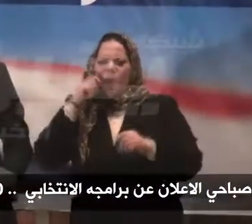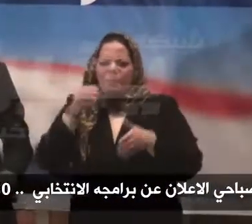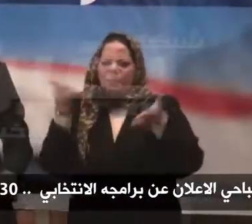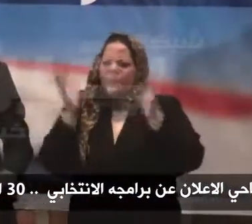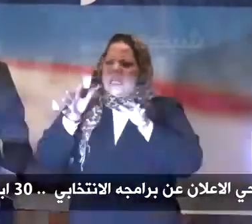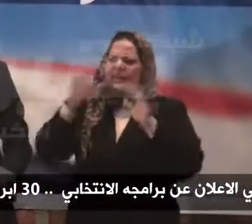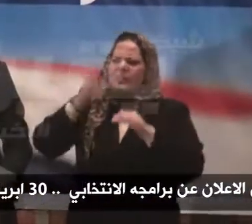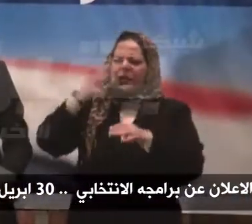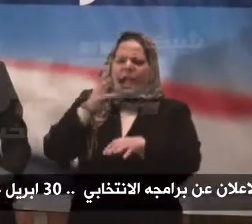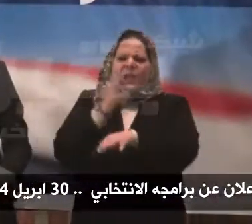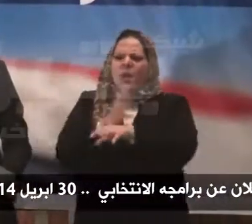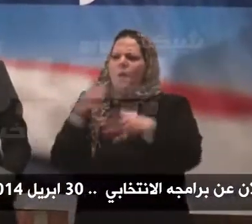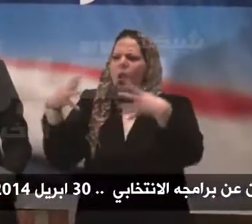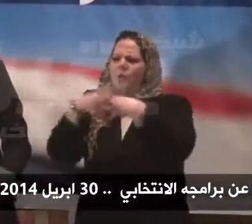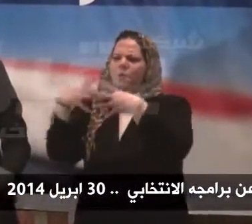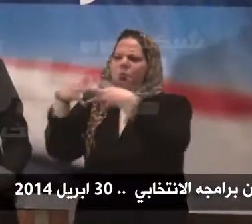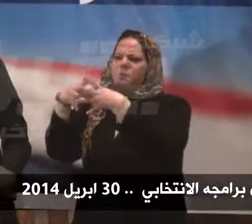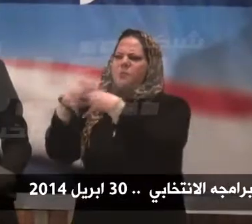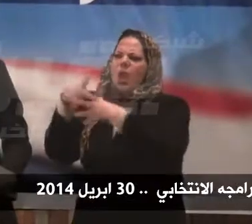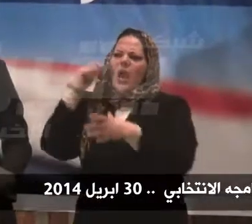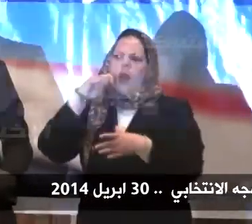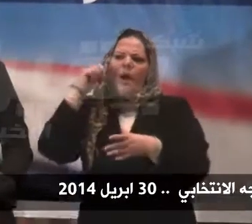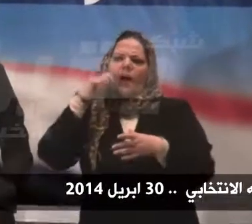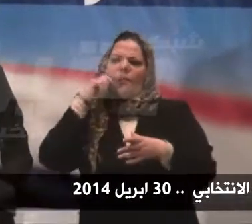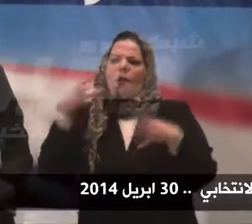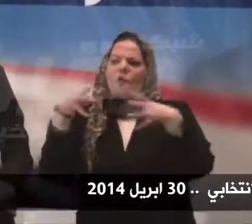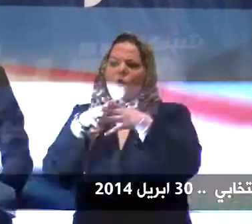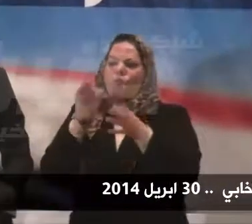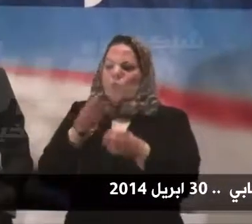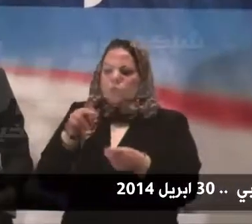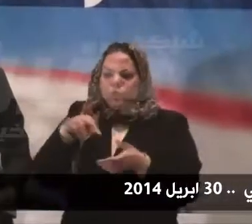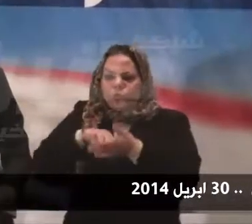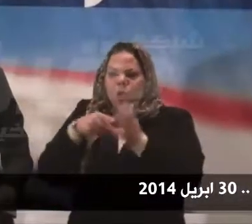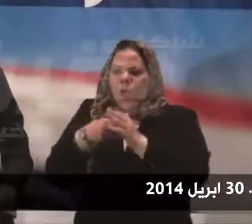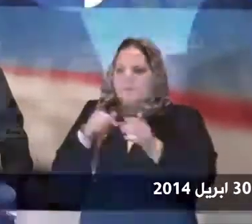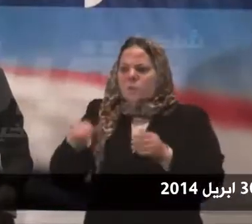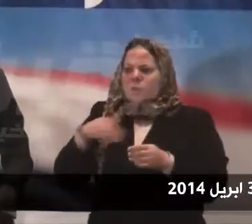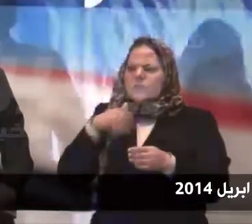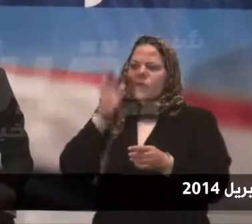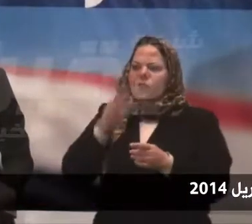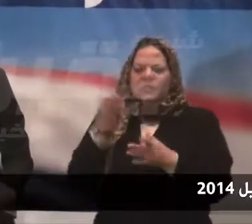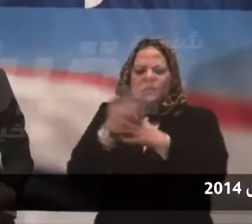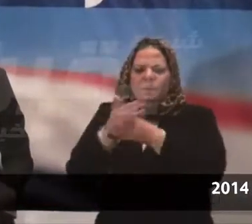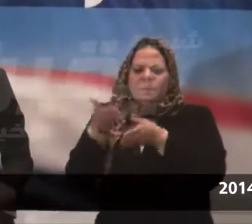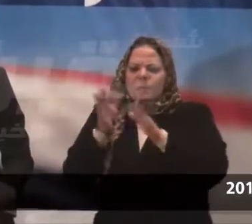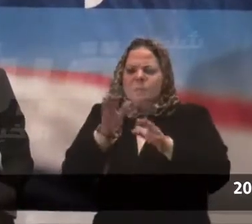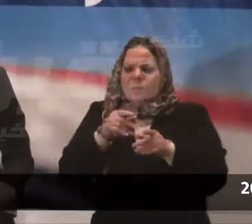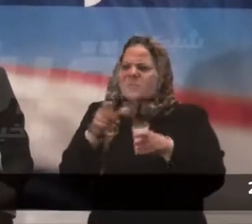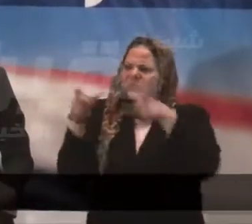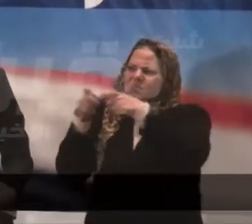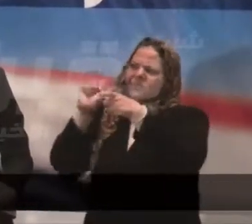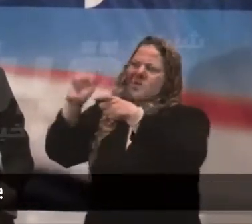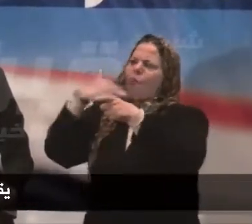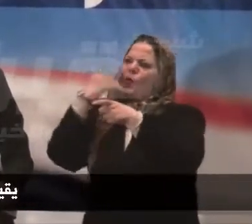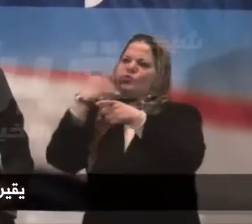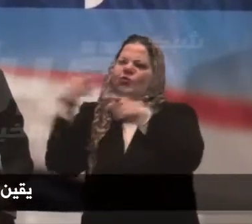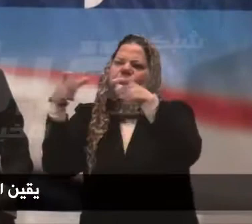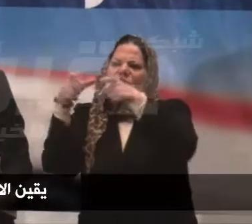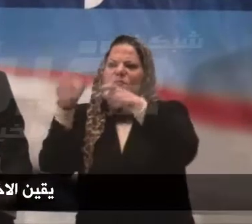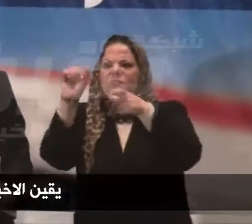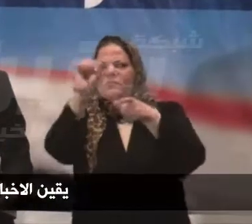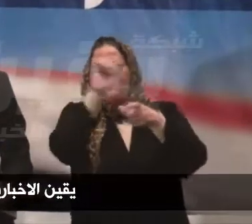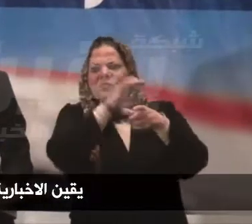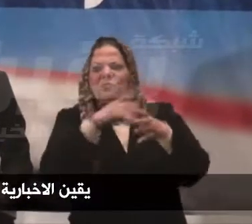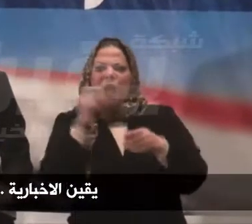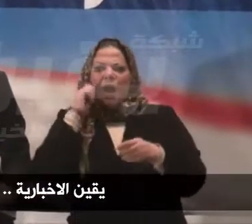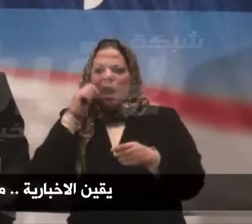من الجماعات الإرهابية، حتى وصلنا إلى لحظة أن حكمنا أحد أبناء هذه التنظيمات المتطرفة. والتجربة